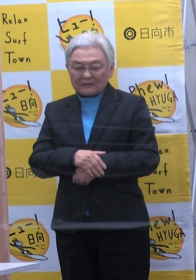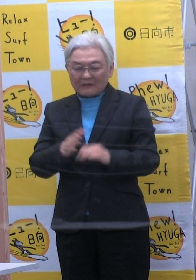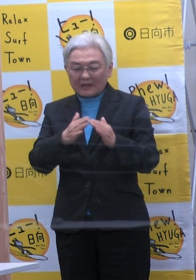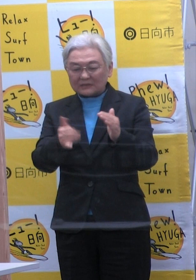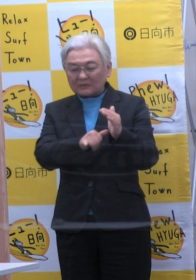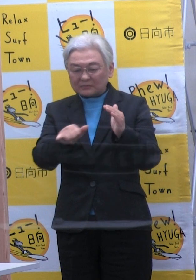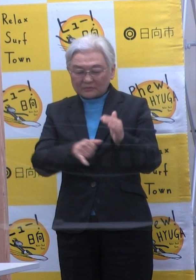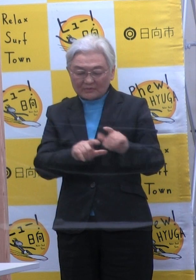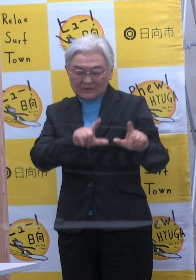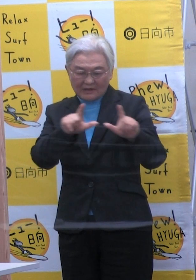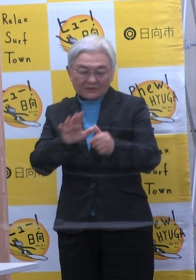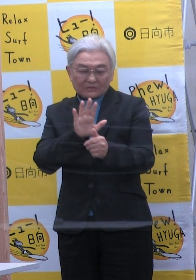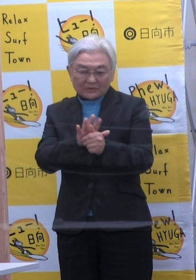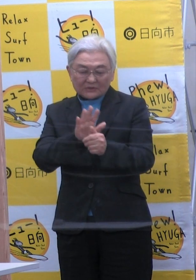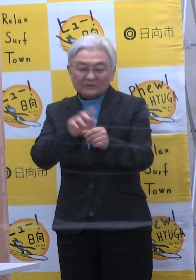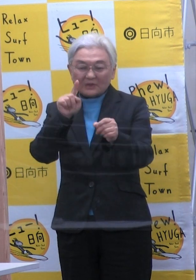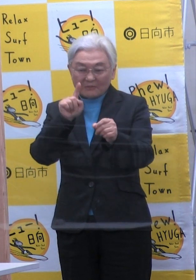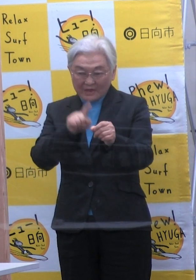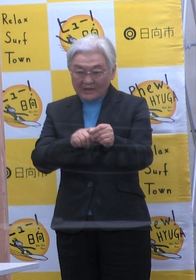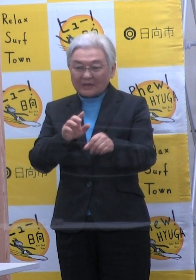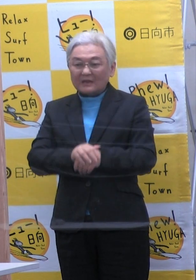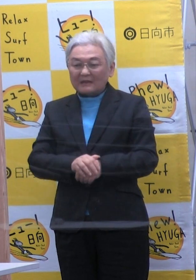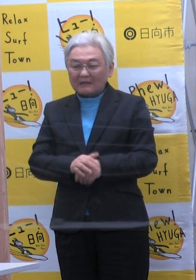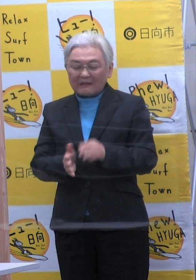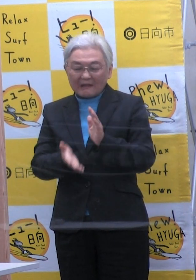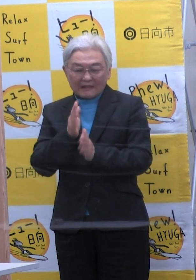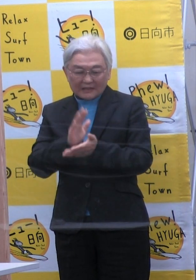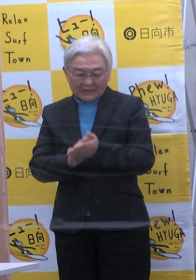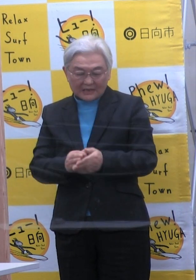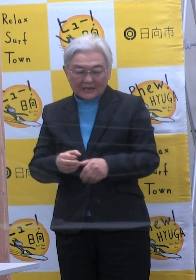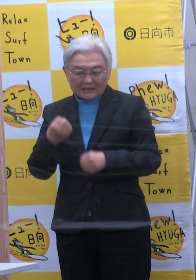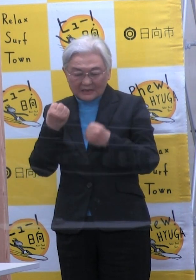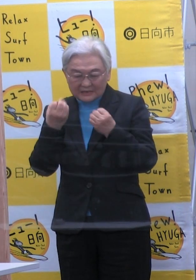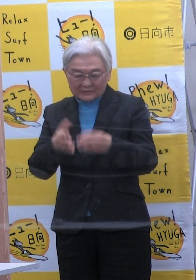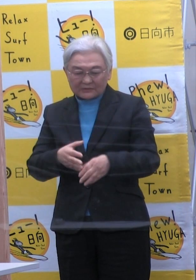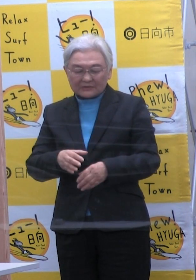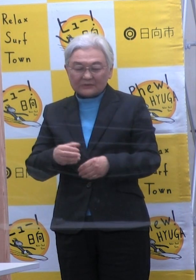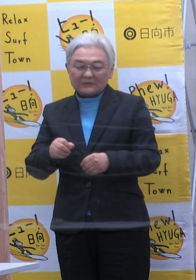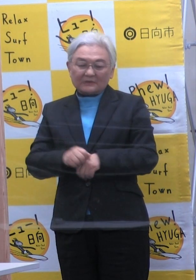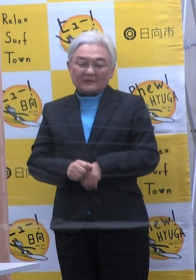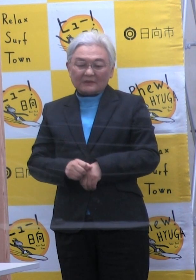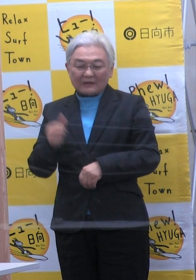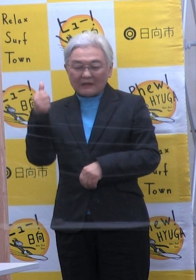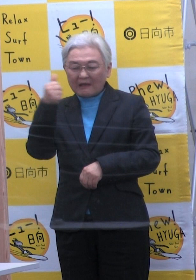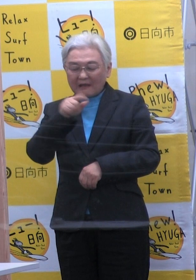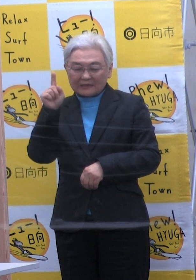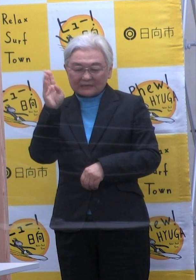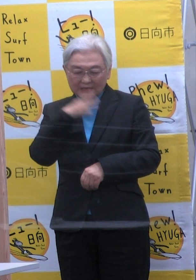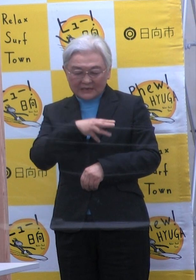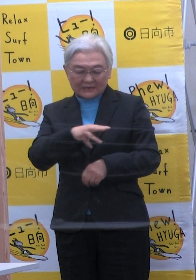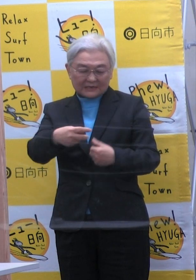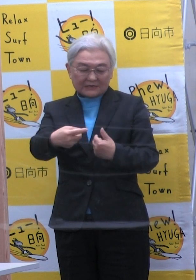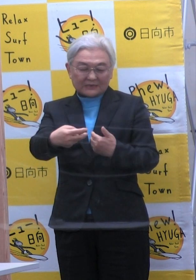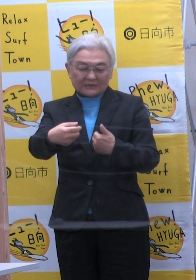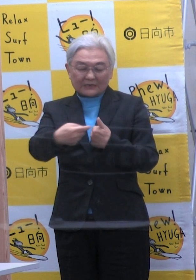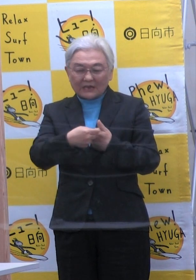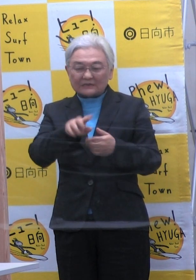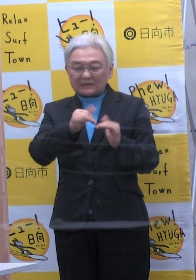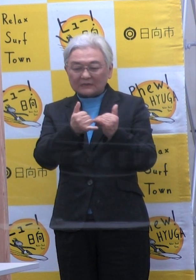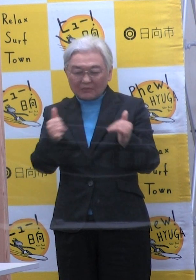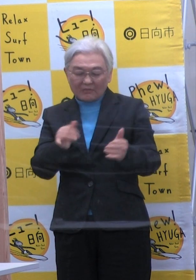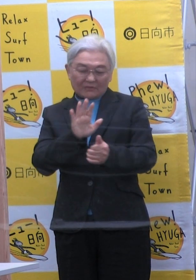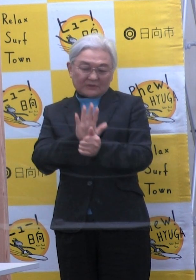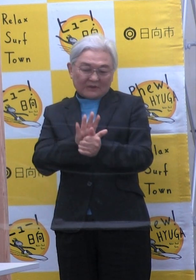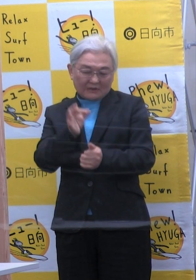ご家族の生活を支援するため、新たに犯罪被害者等支援事業として、遺族支援